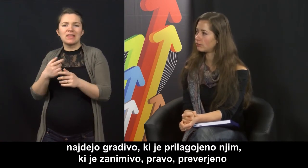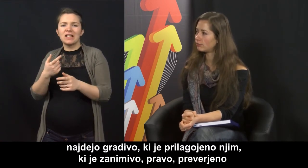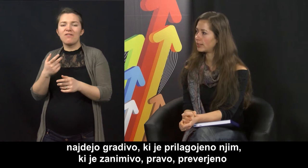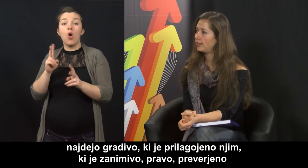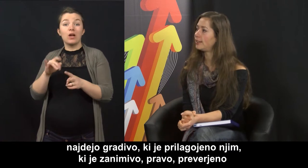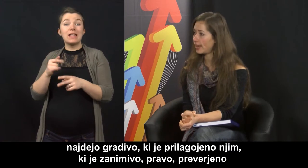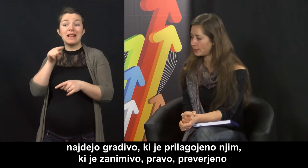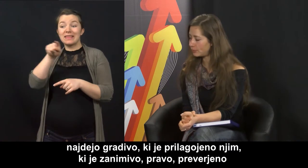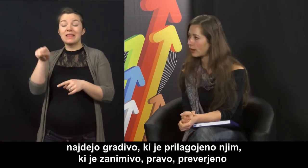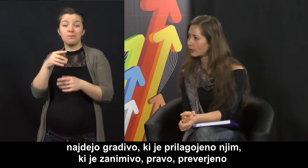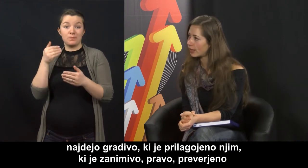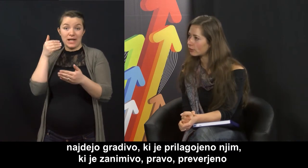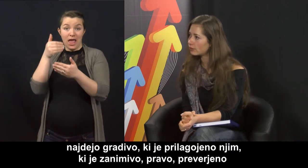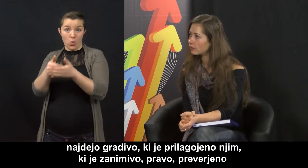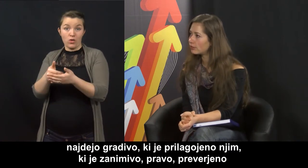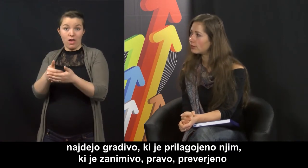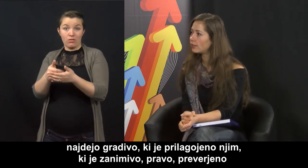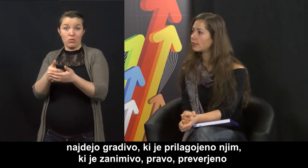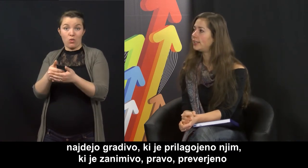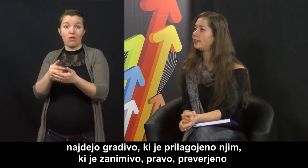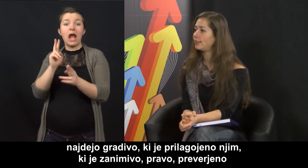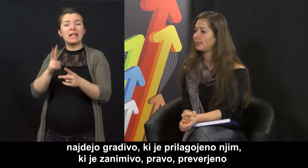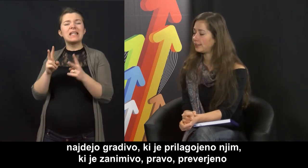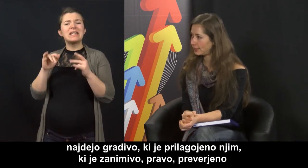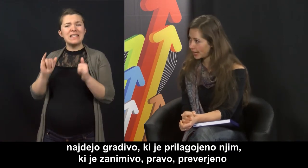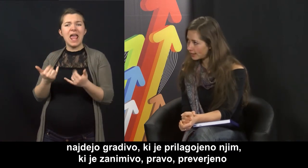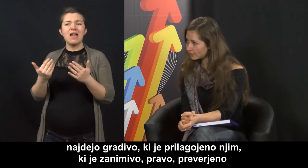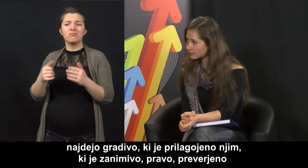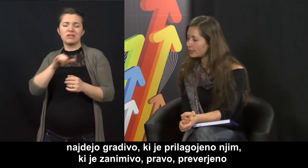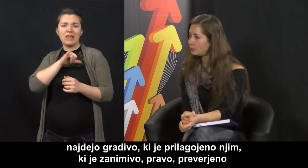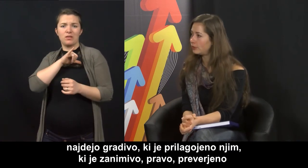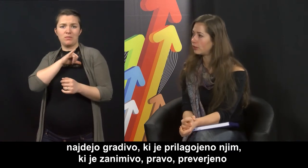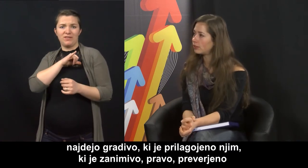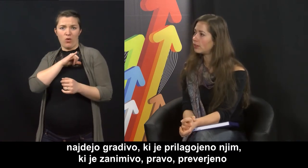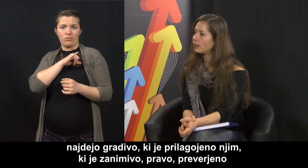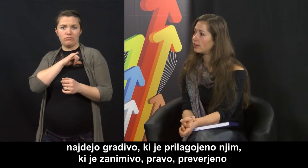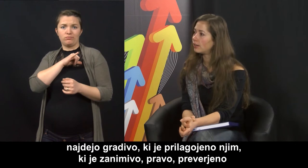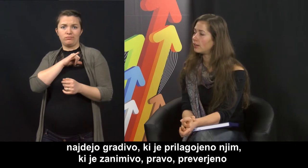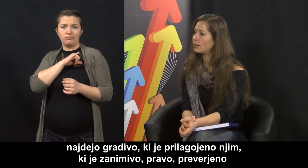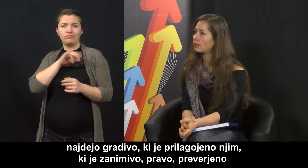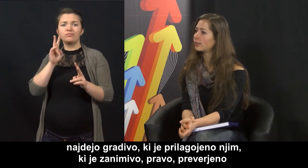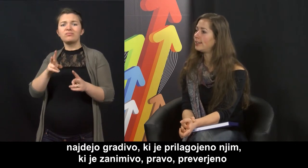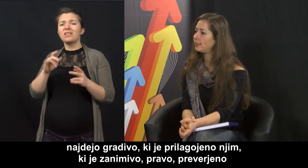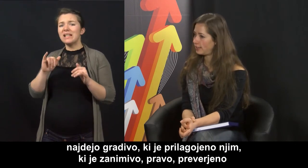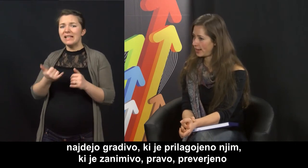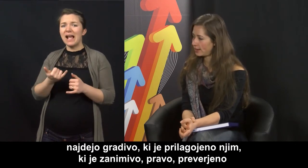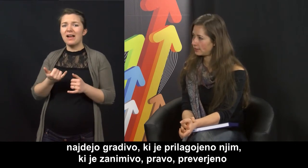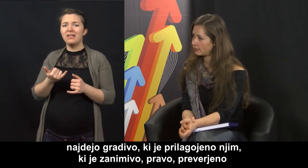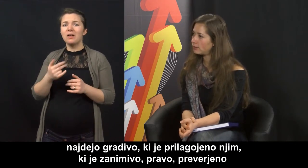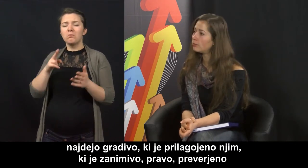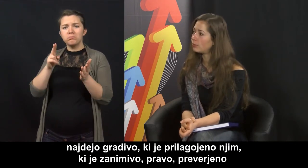gradivo, ki je njim prilagojeno, ki je zanimivo, ki